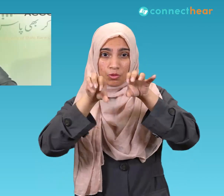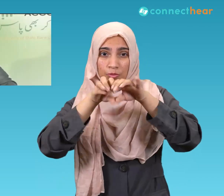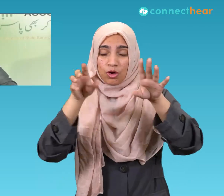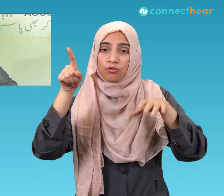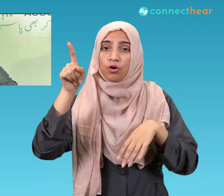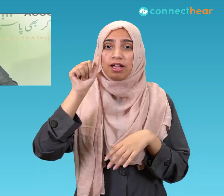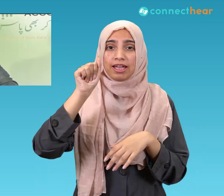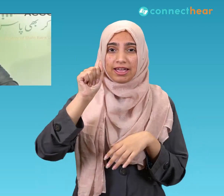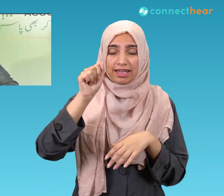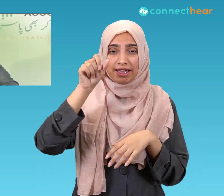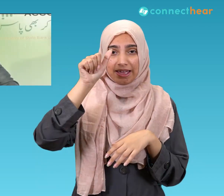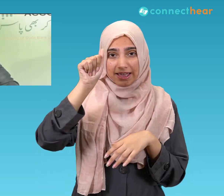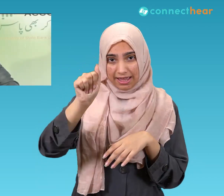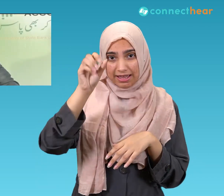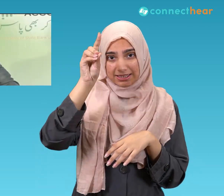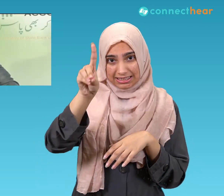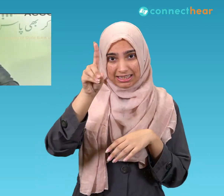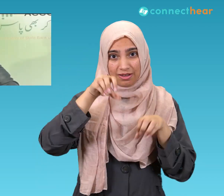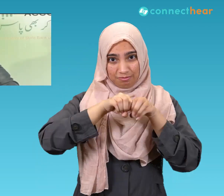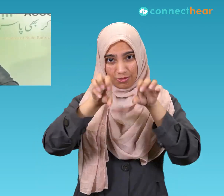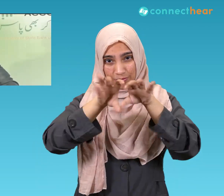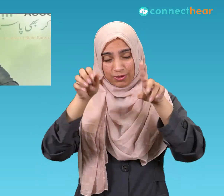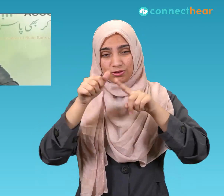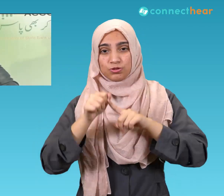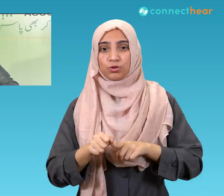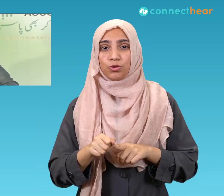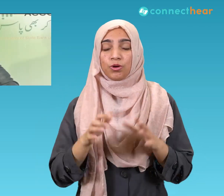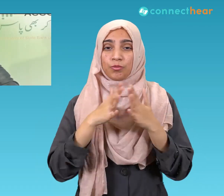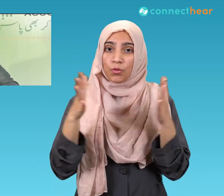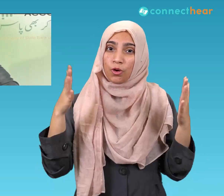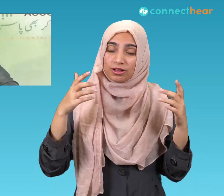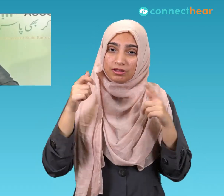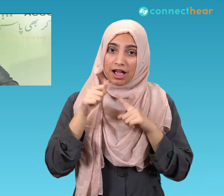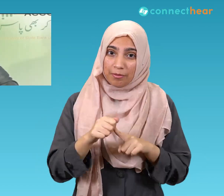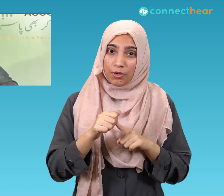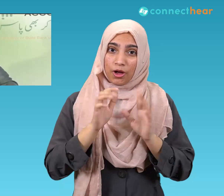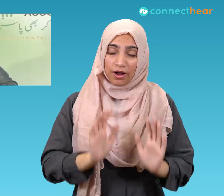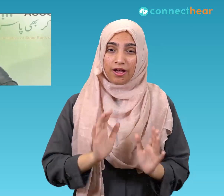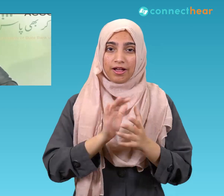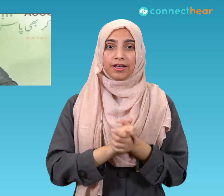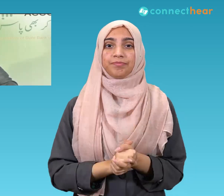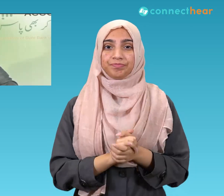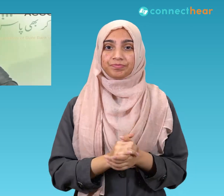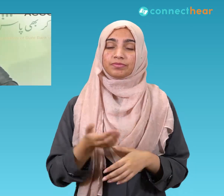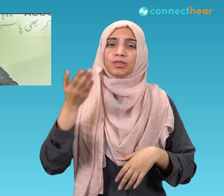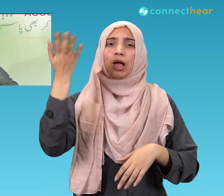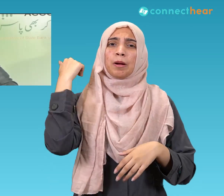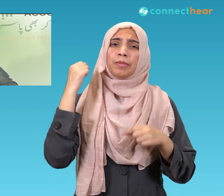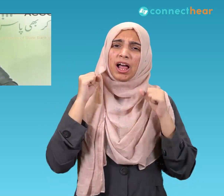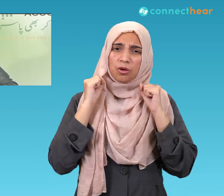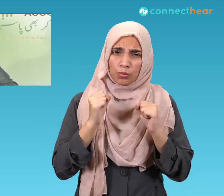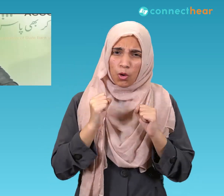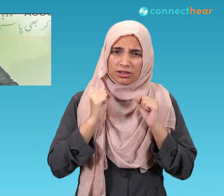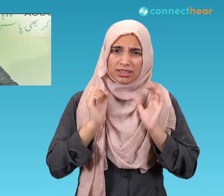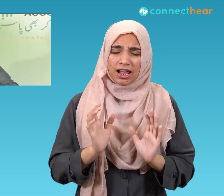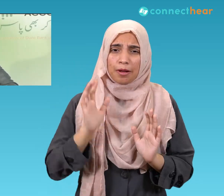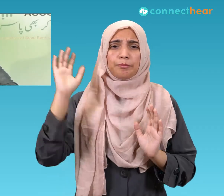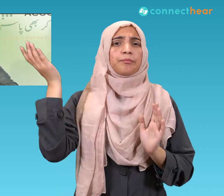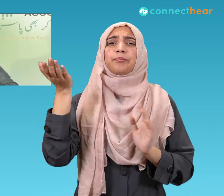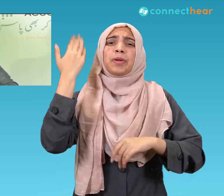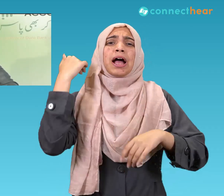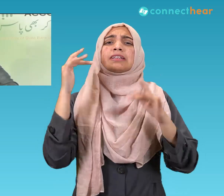اب تو بڑا آسان ہے, پہلے تو یہ پاسبل نہیں تھا کہ اوورسیز پاکستانیز کے لیے کوئی ایڈورٹائزنگ کیمپین کر سکے. اب تو ساری چینلز